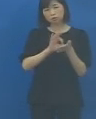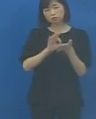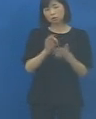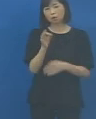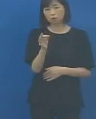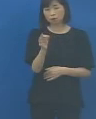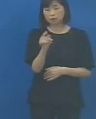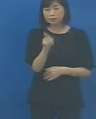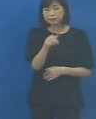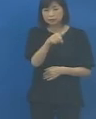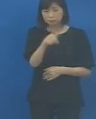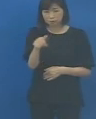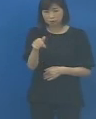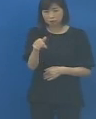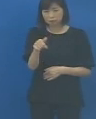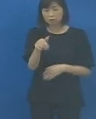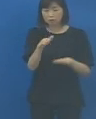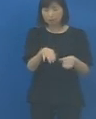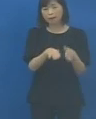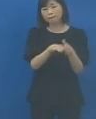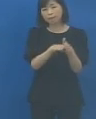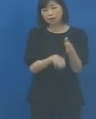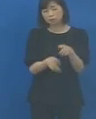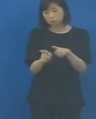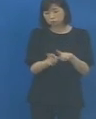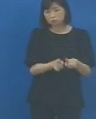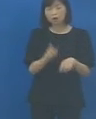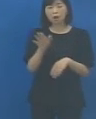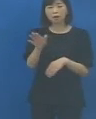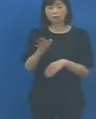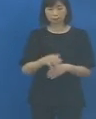も免除しているところでございます。